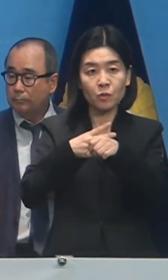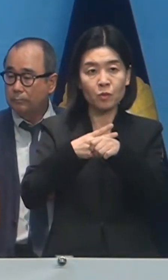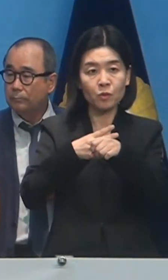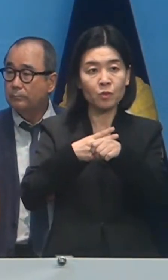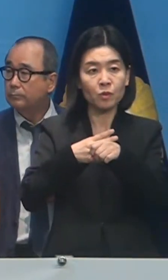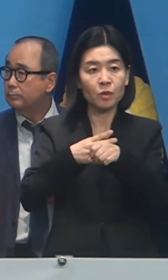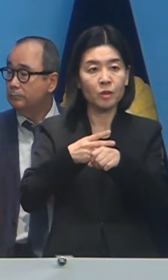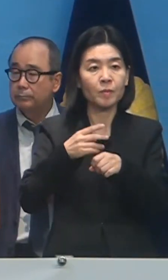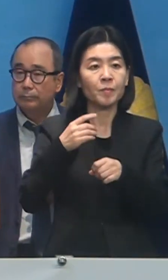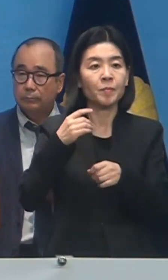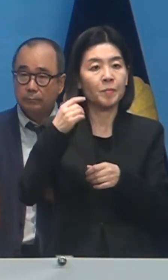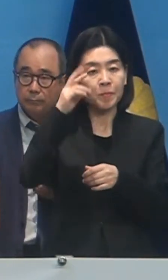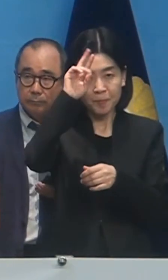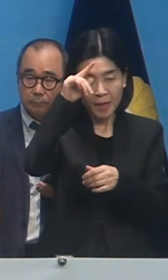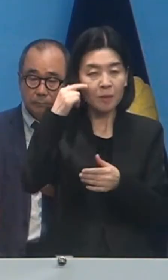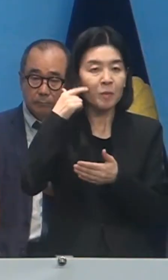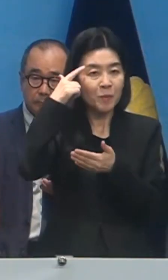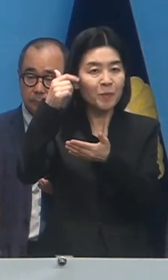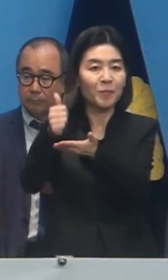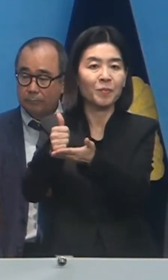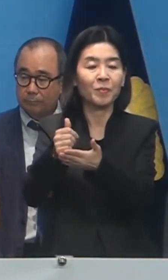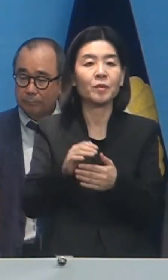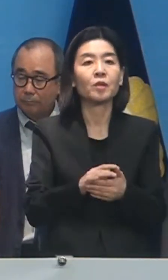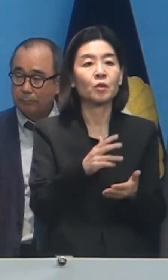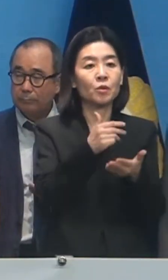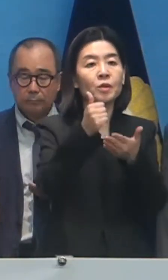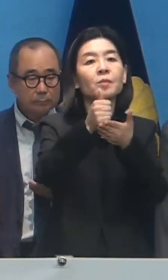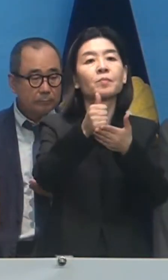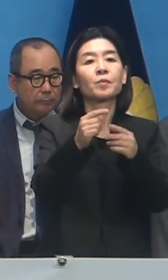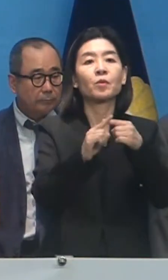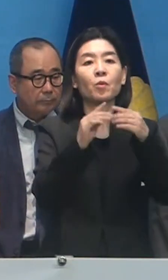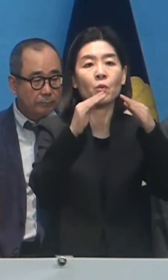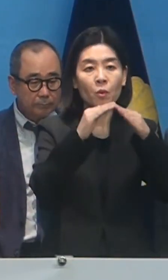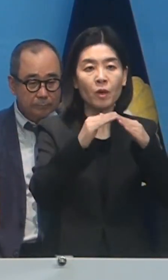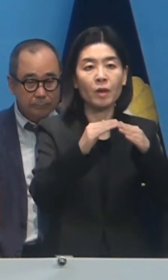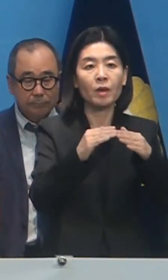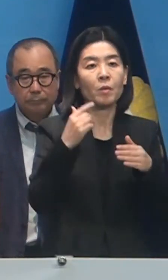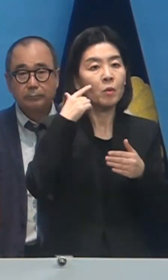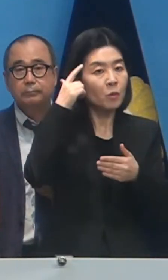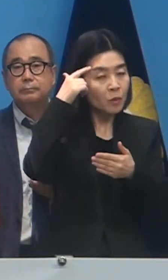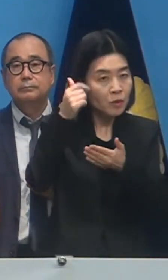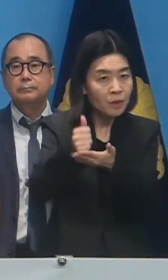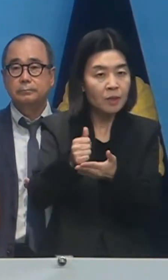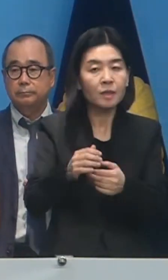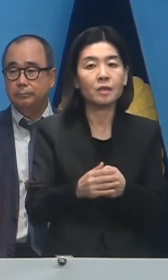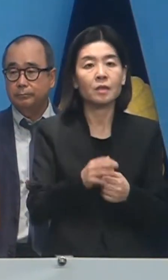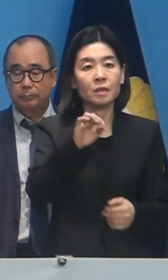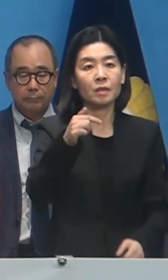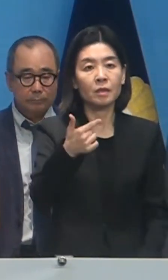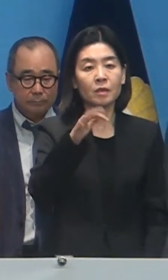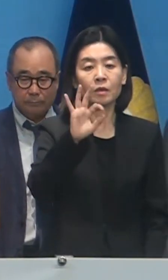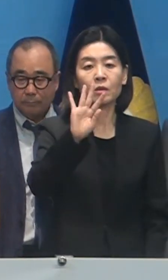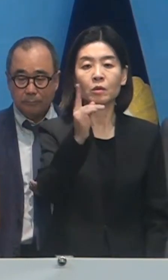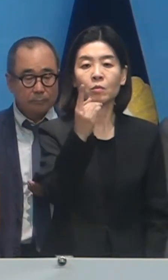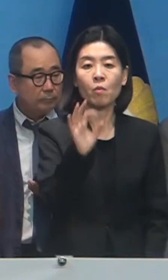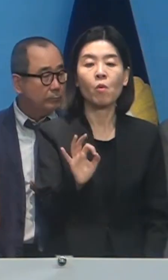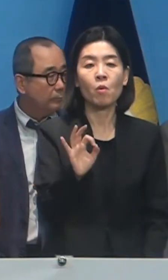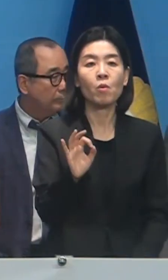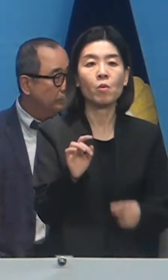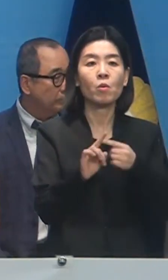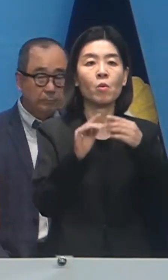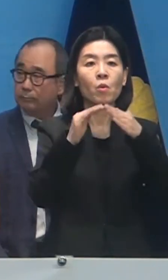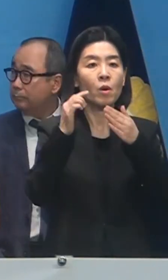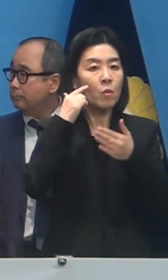목사님 모셨습니다. 주님의 교회 이동주 목사님 모셨습니다. 은복교회 천안성